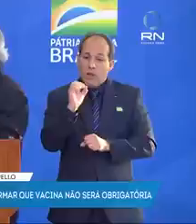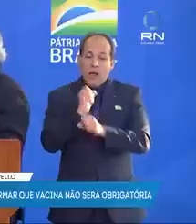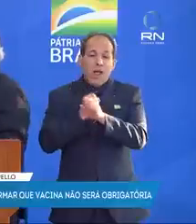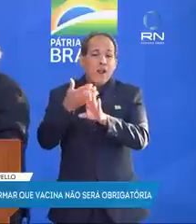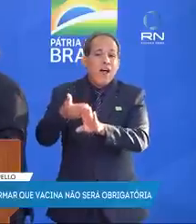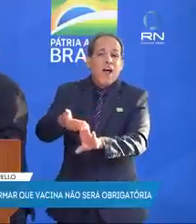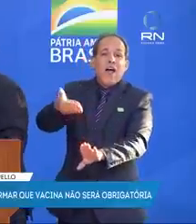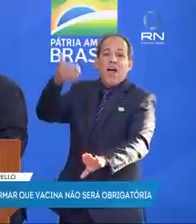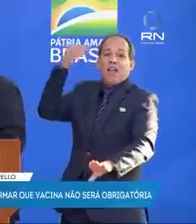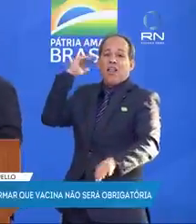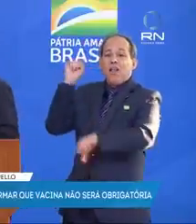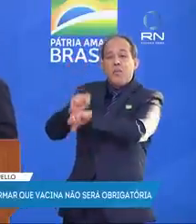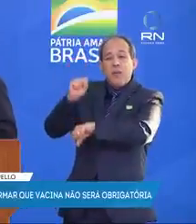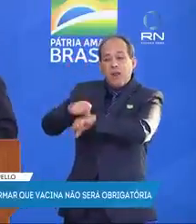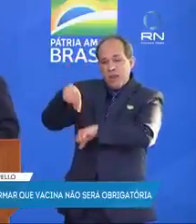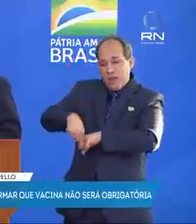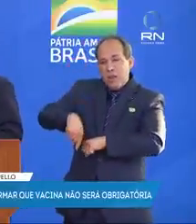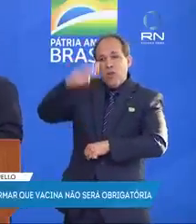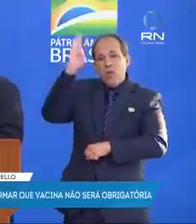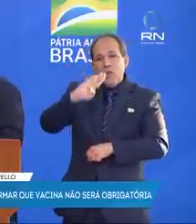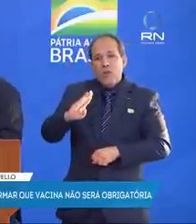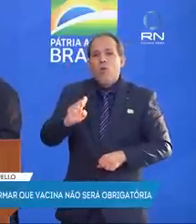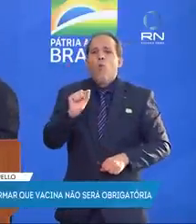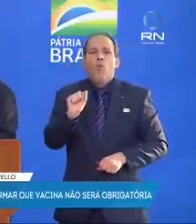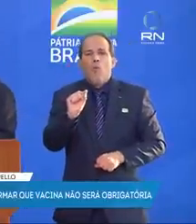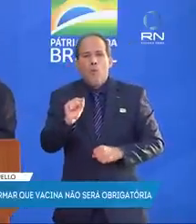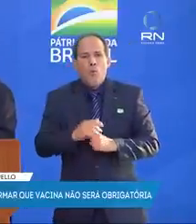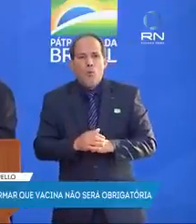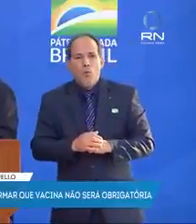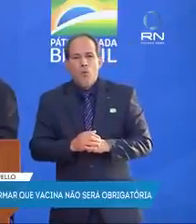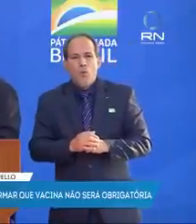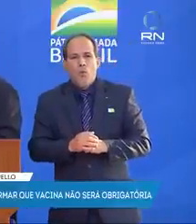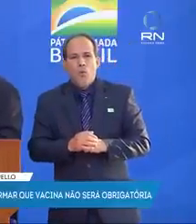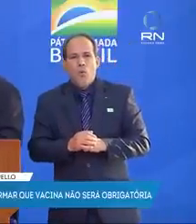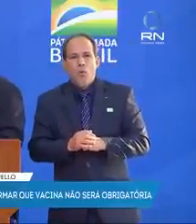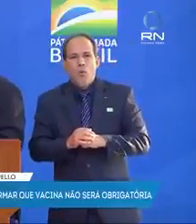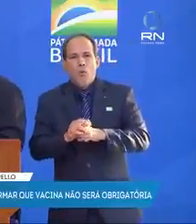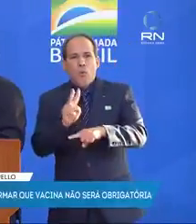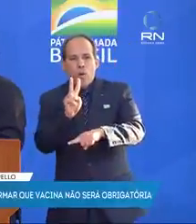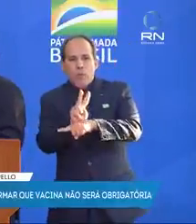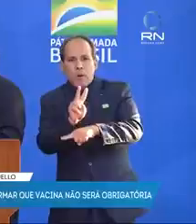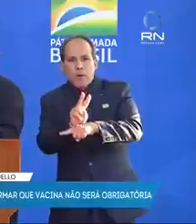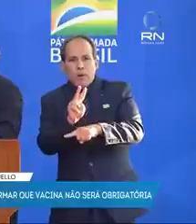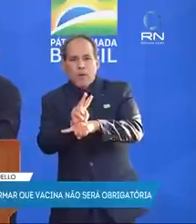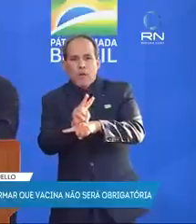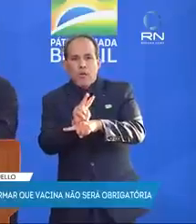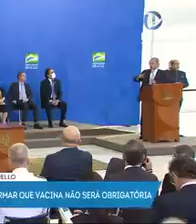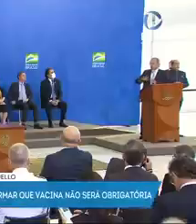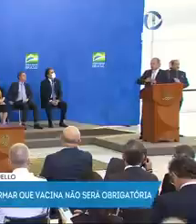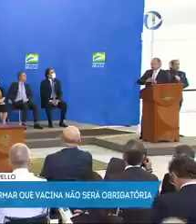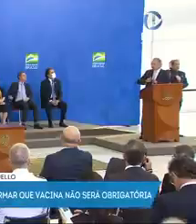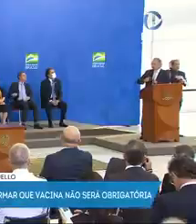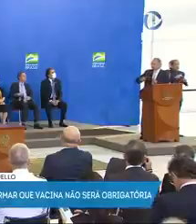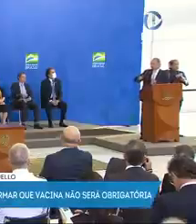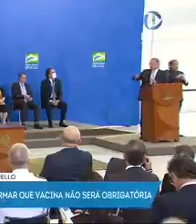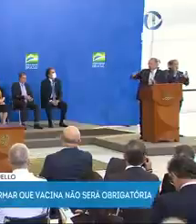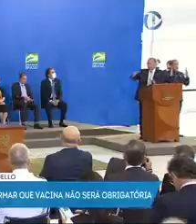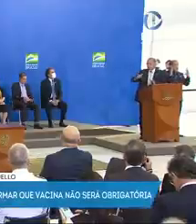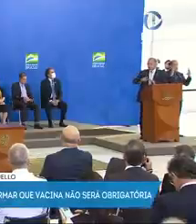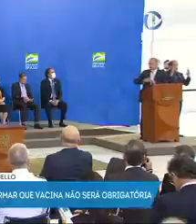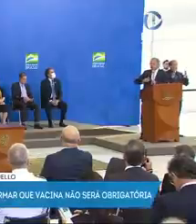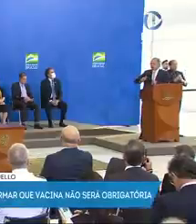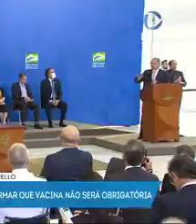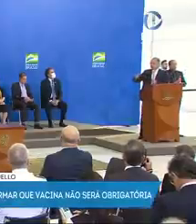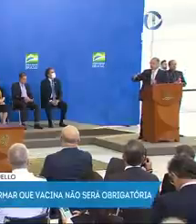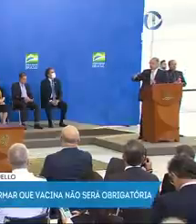o andamento de votações no Congresso, mesmo com temas polêmicos deixados para depois das eleições. Não vai ser perdido